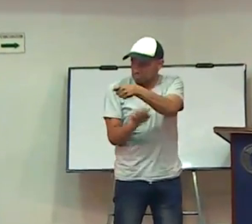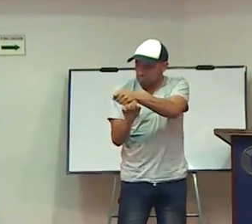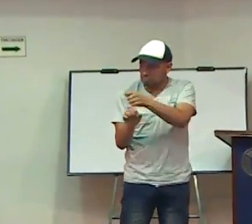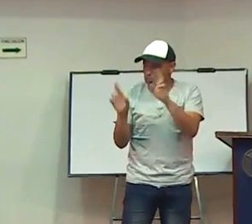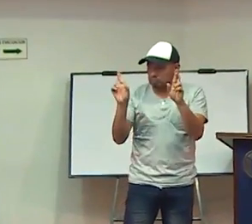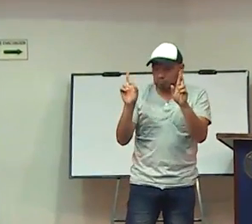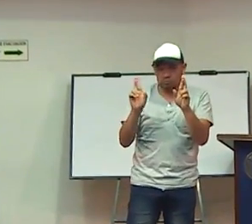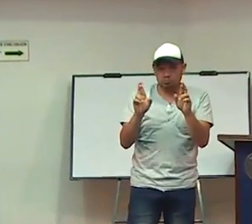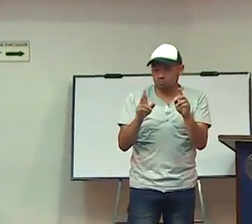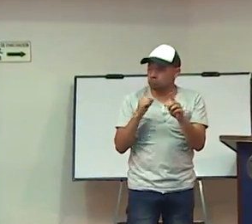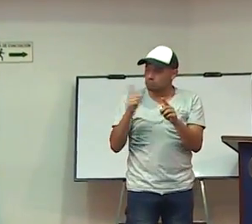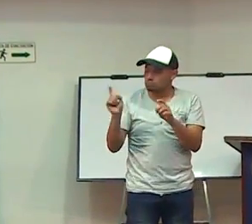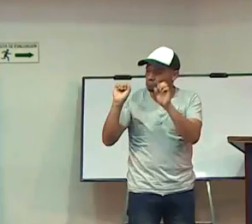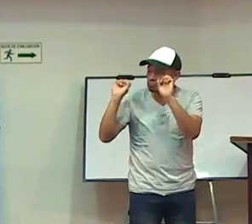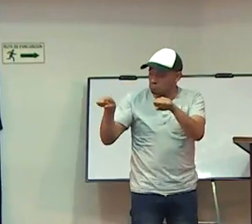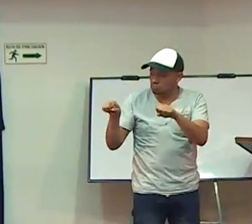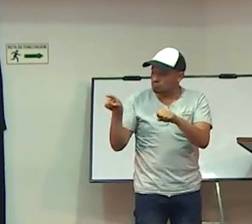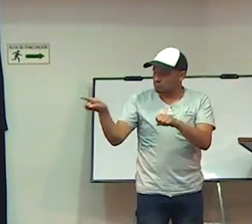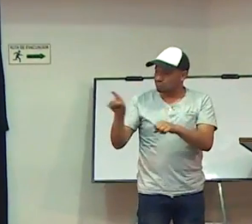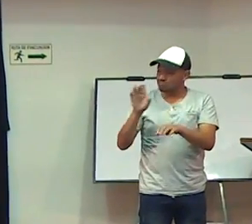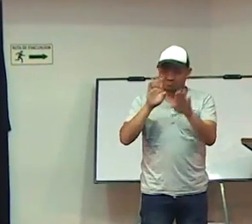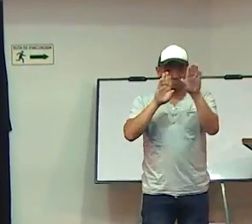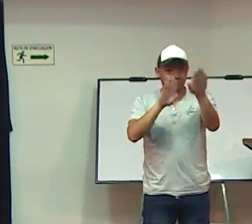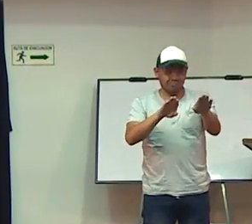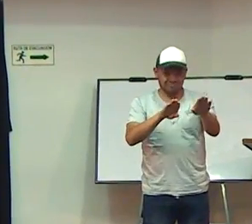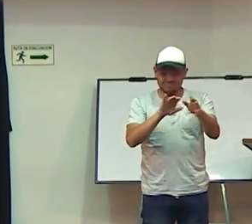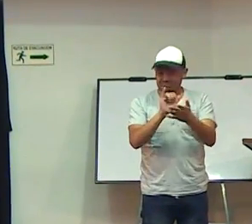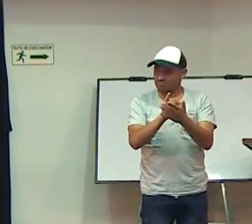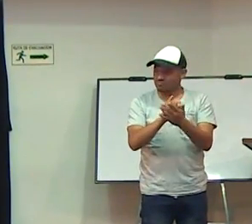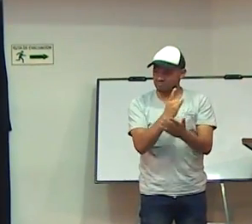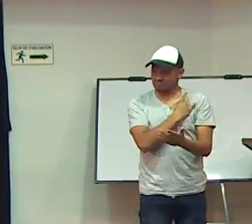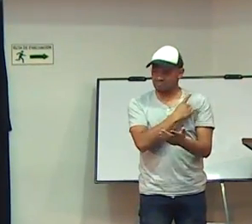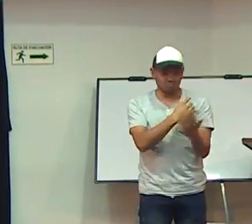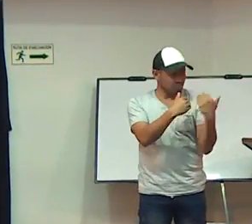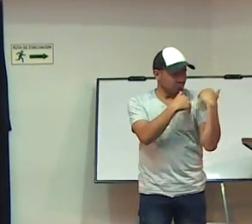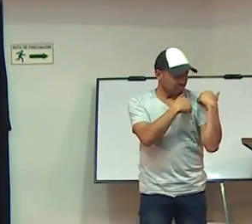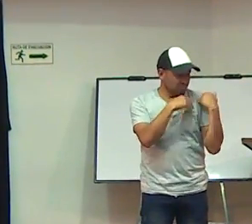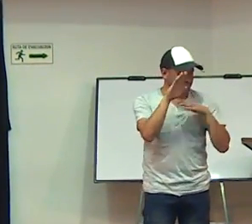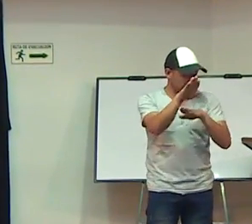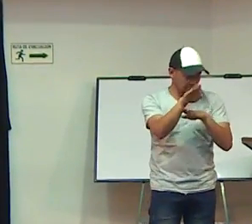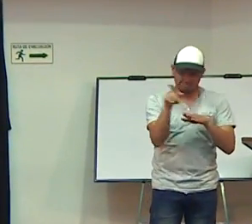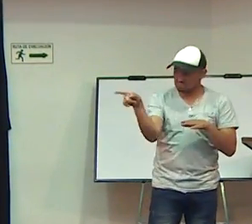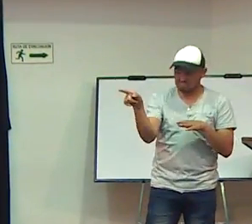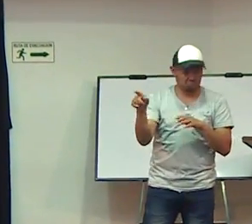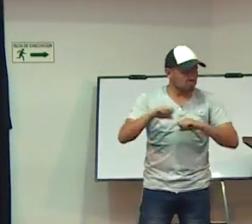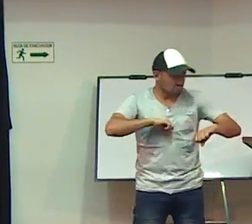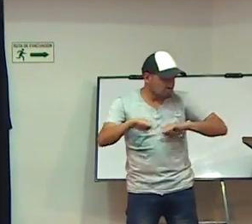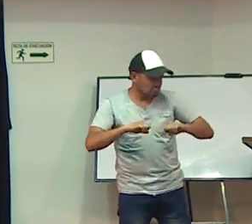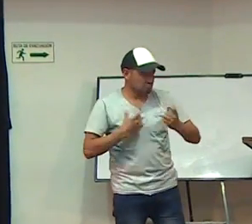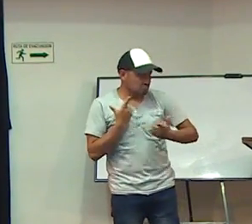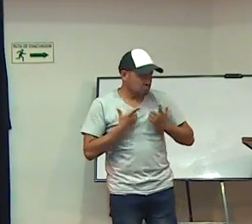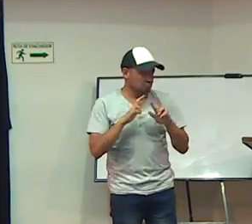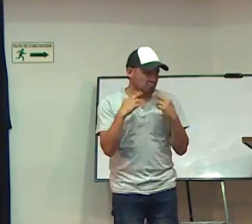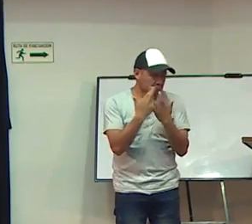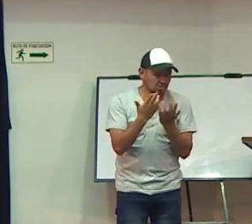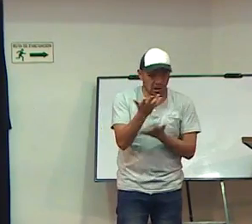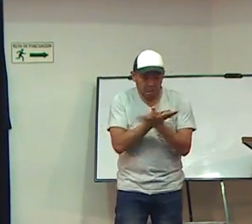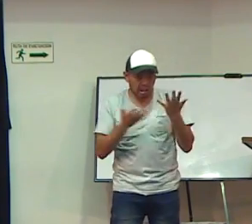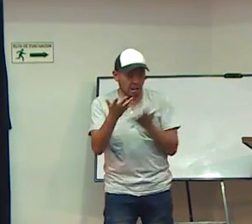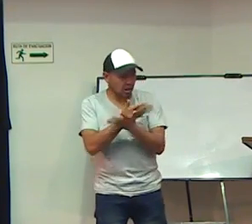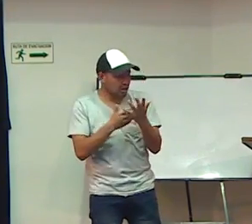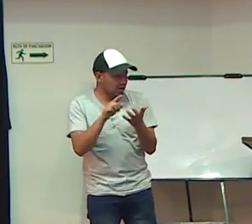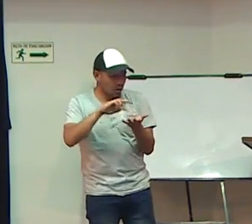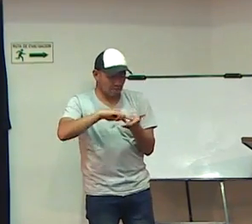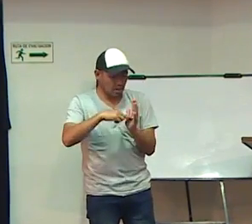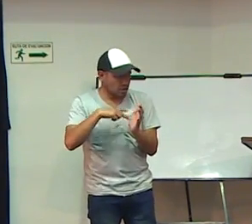Muy bien, Angélica, en cuanto al apoyo que se le da a los dos representantes, pues aquí en la universidad, como responsables de